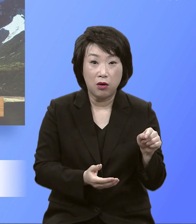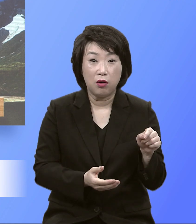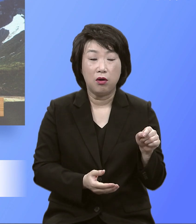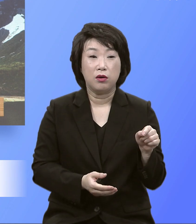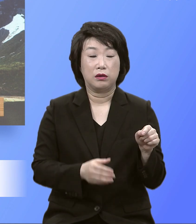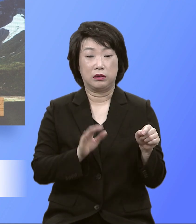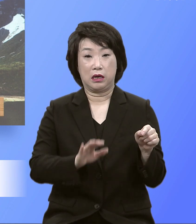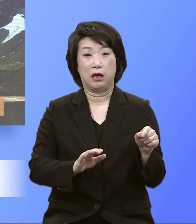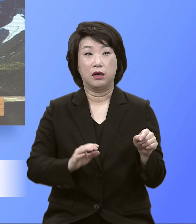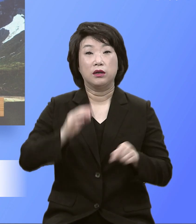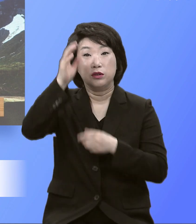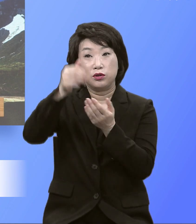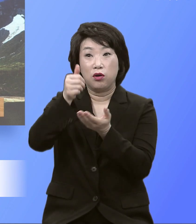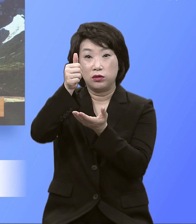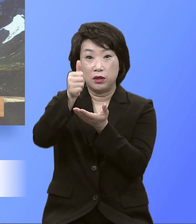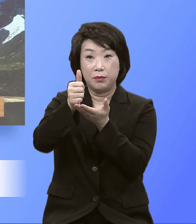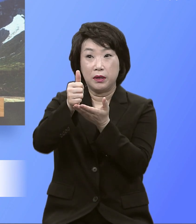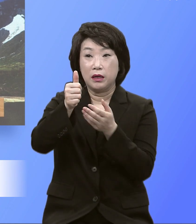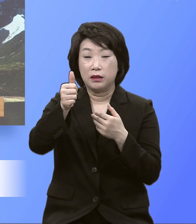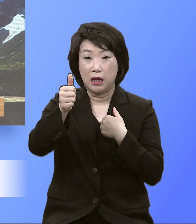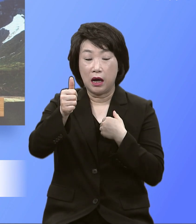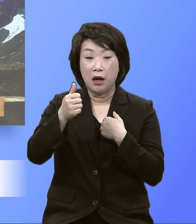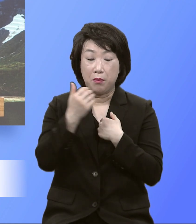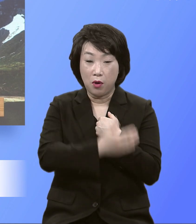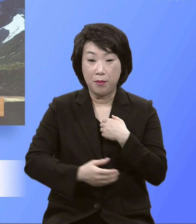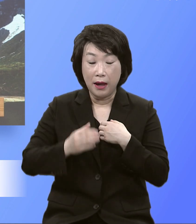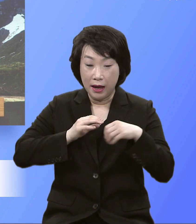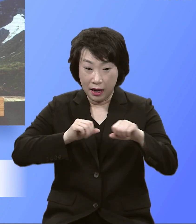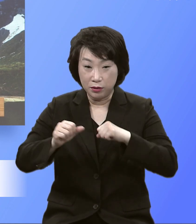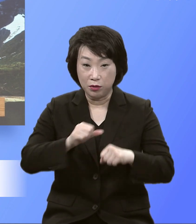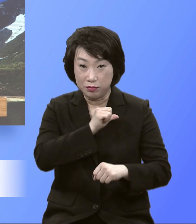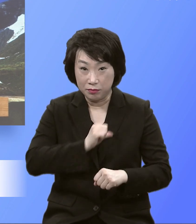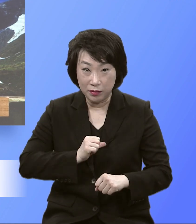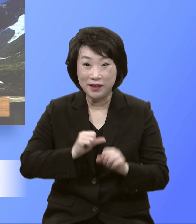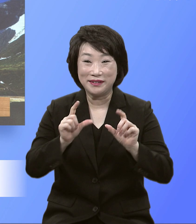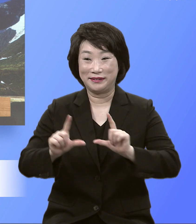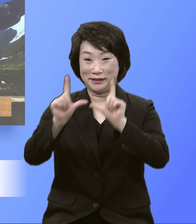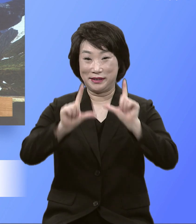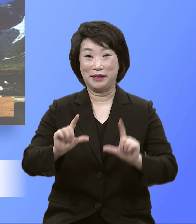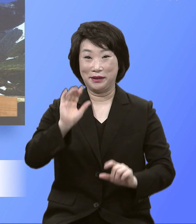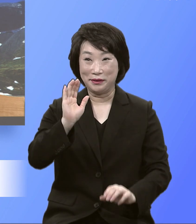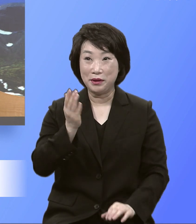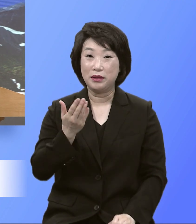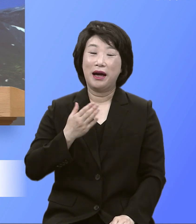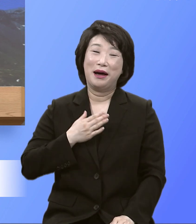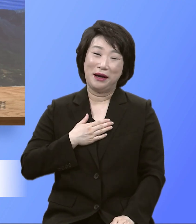대해서 성령으로서 몸의 행실을 죽이면 살리니,